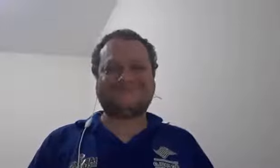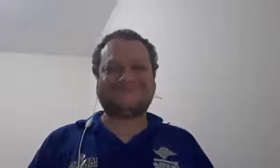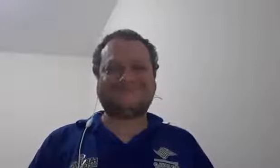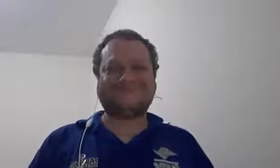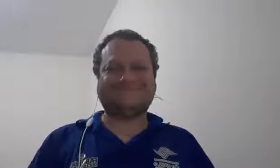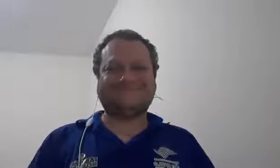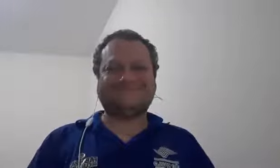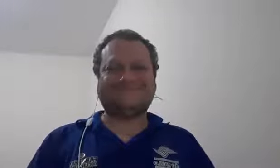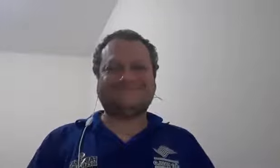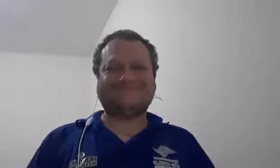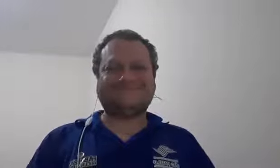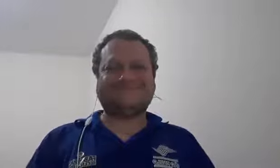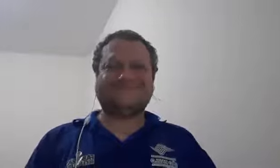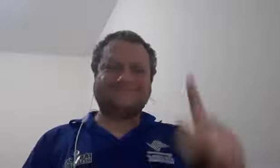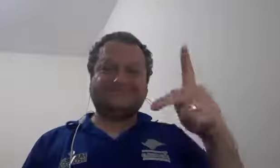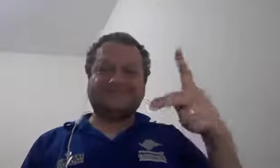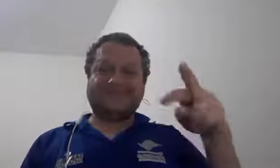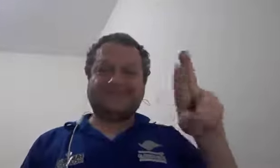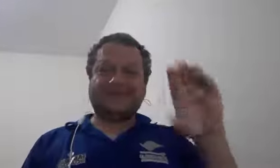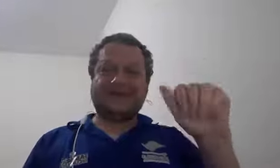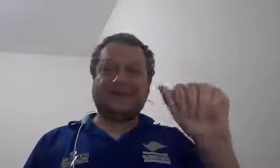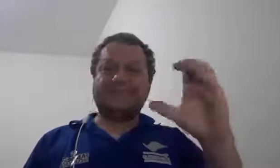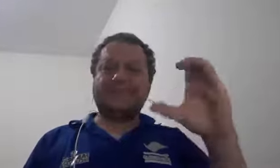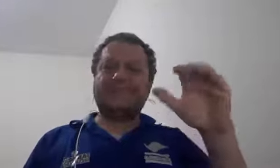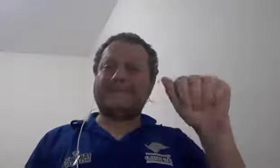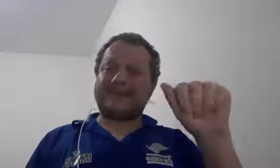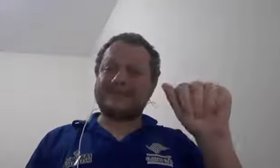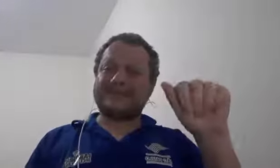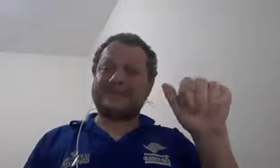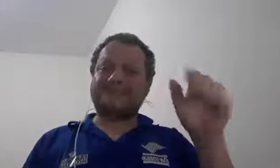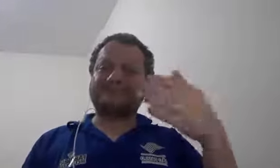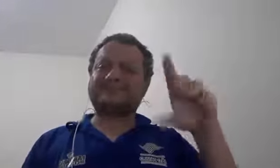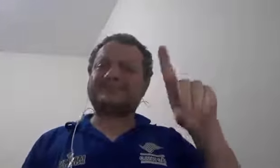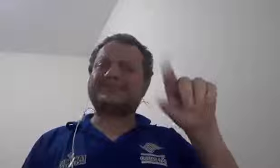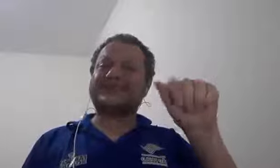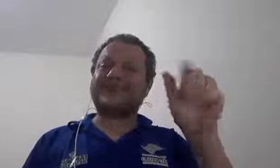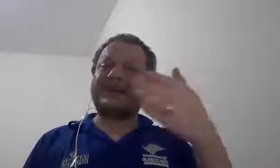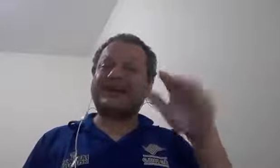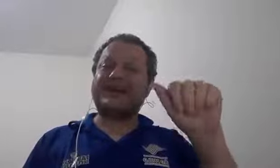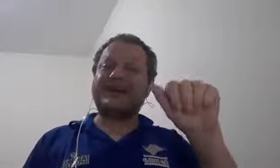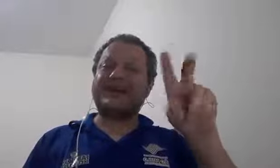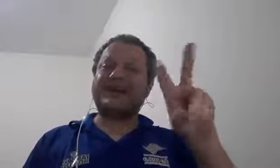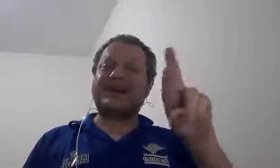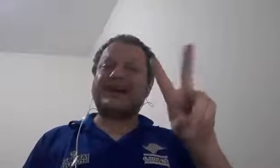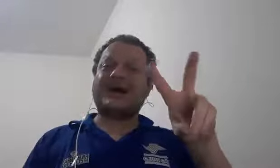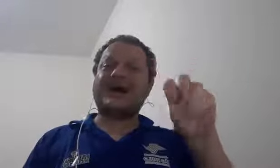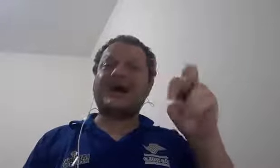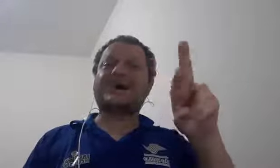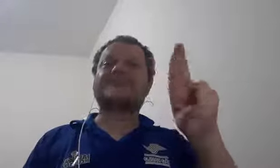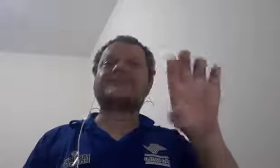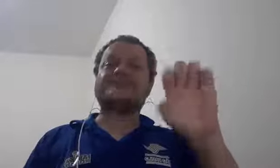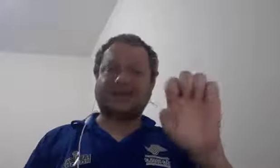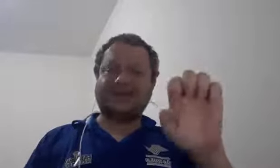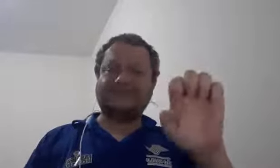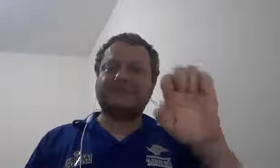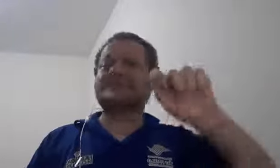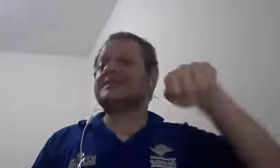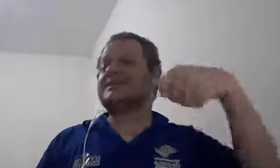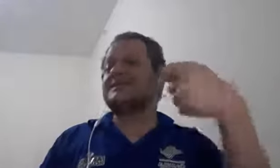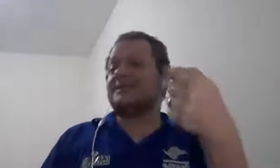Praça da árvore.